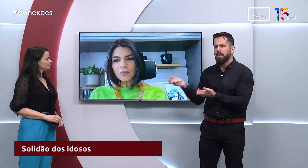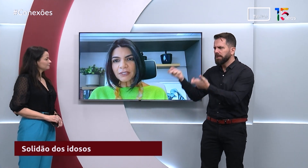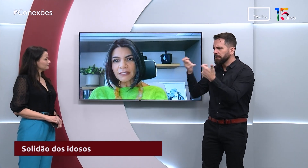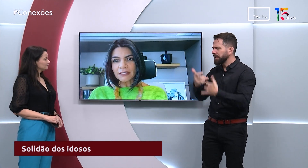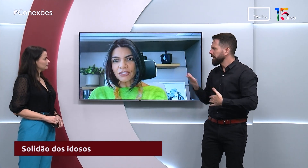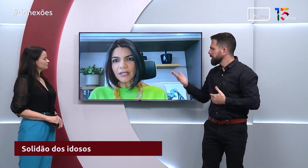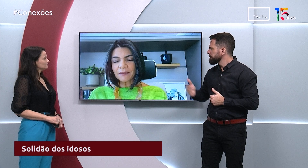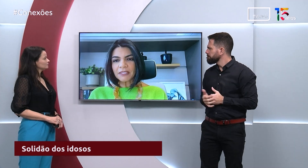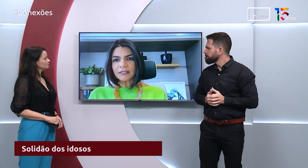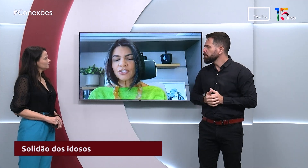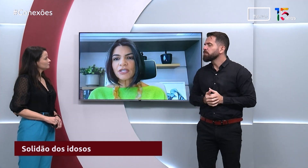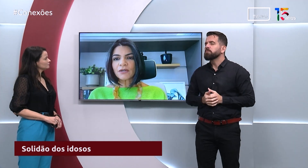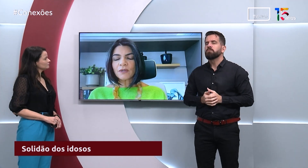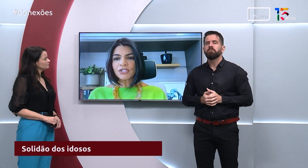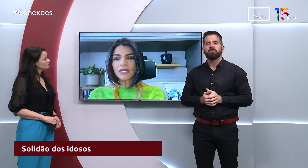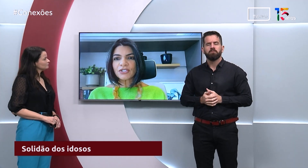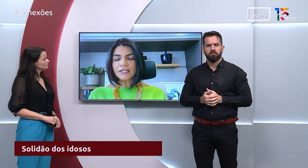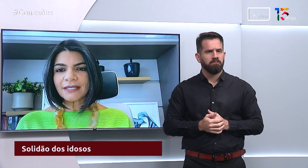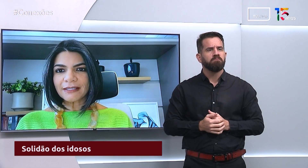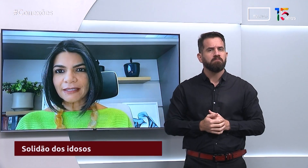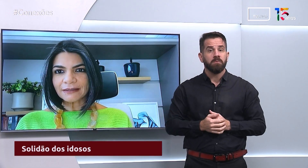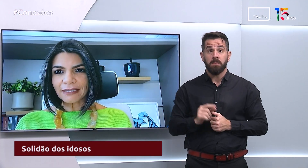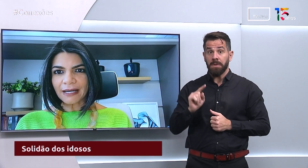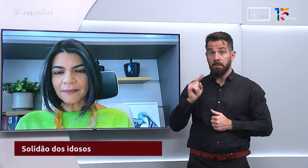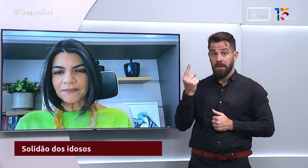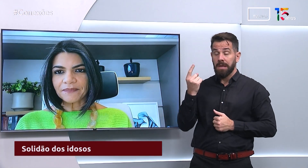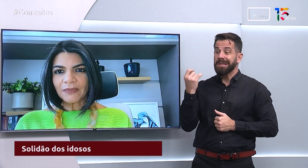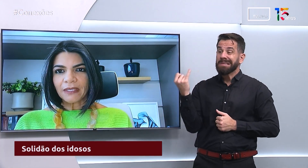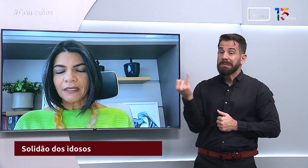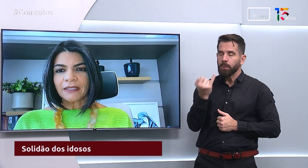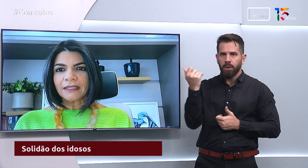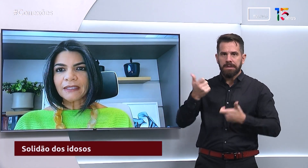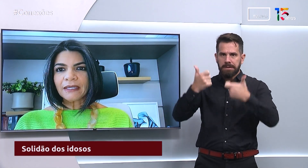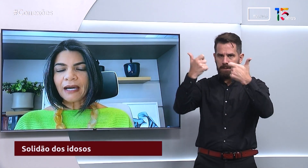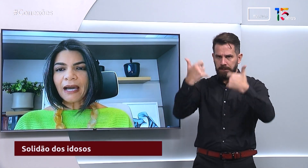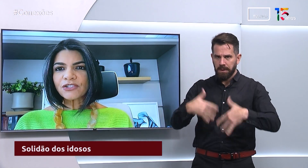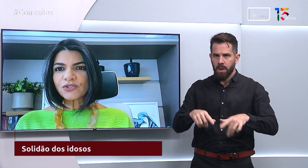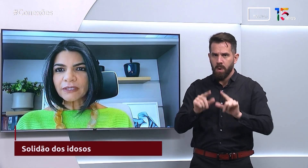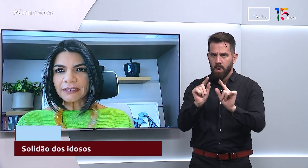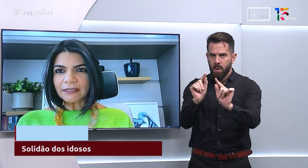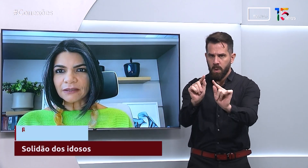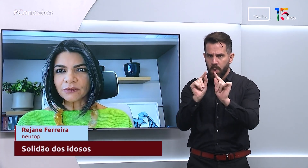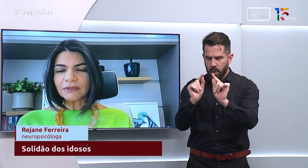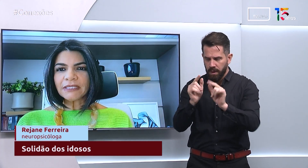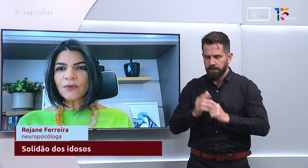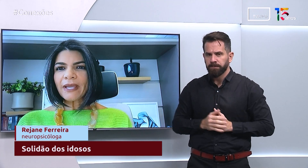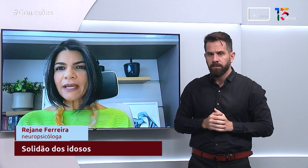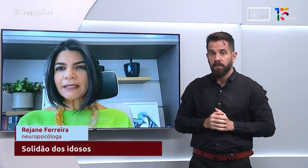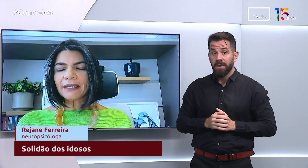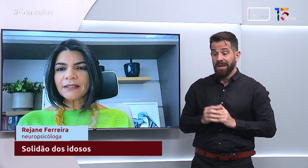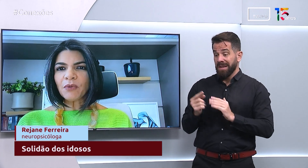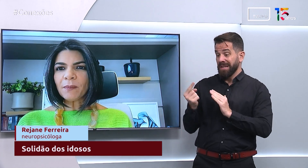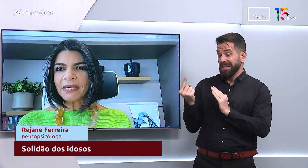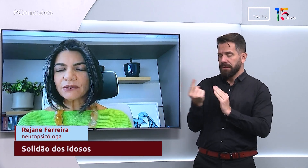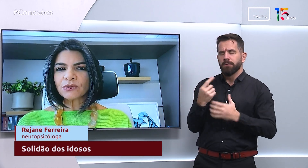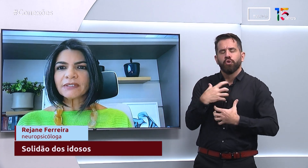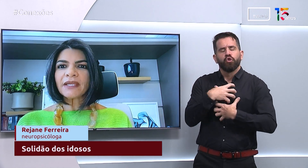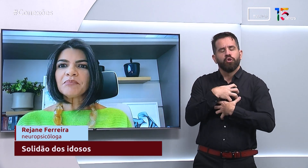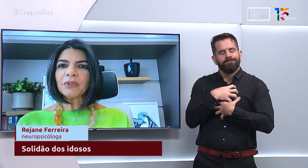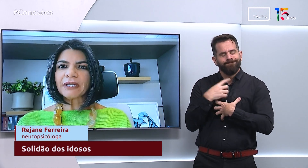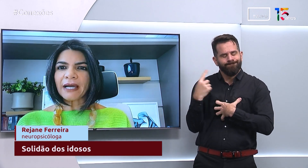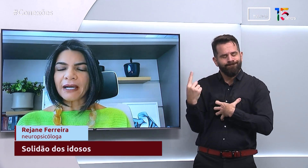Primeiramente, é importante, Camila e Diego, a gente salientar que a solidão não é aquele